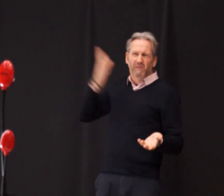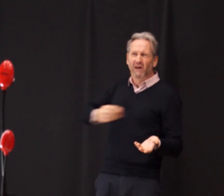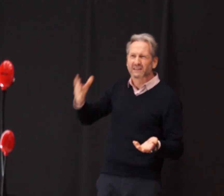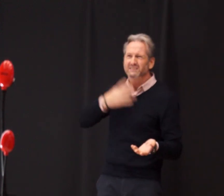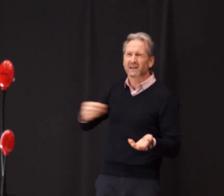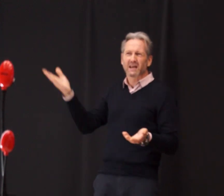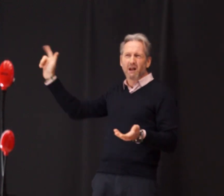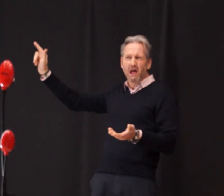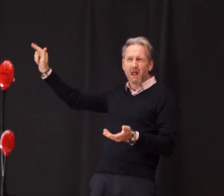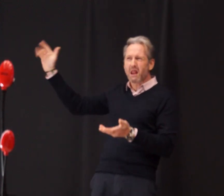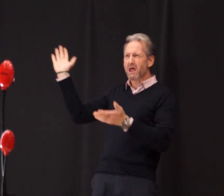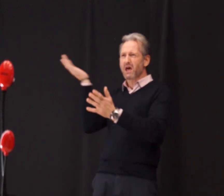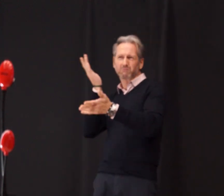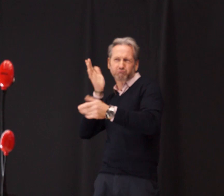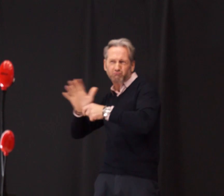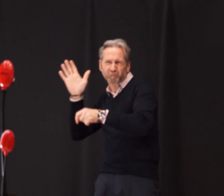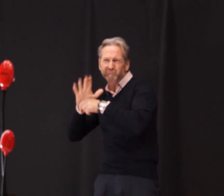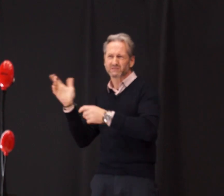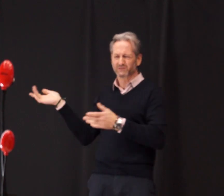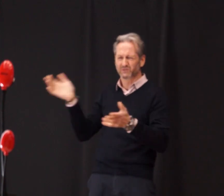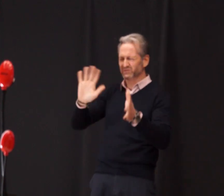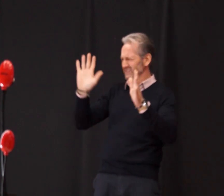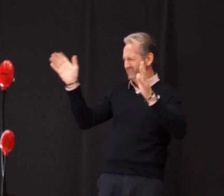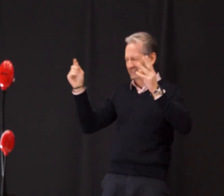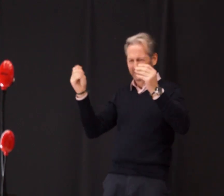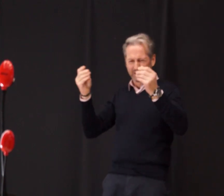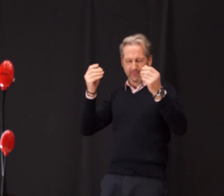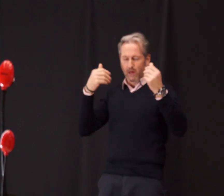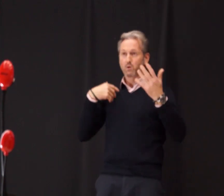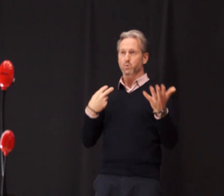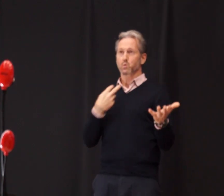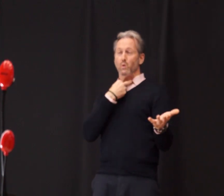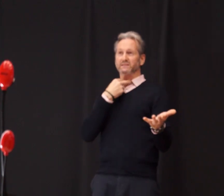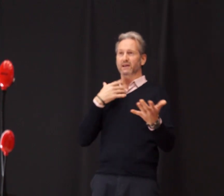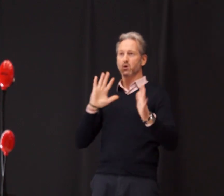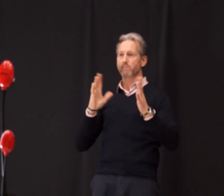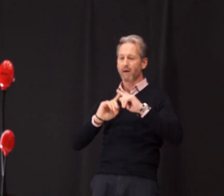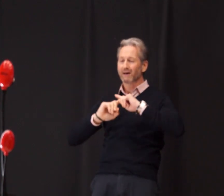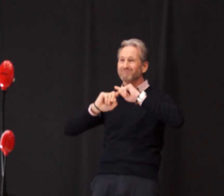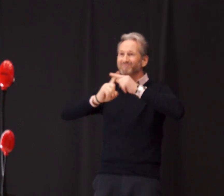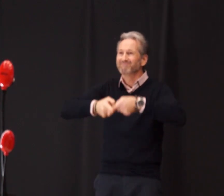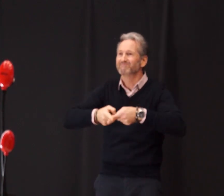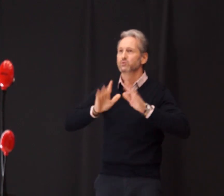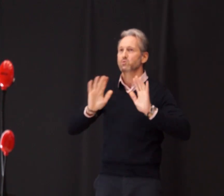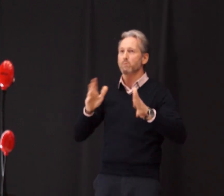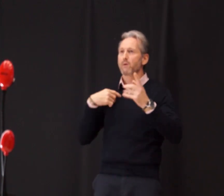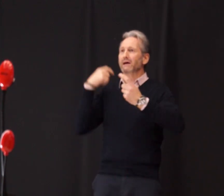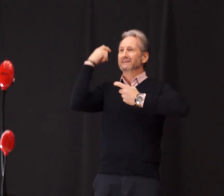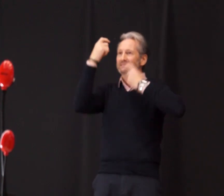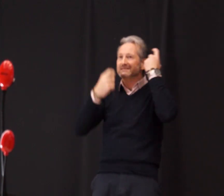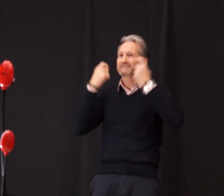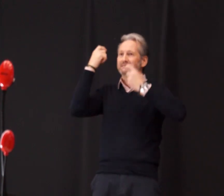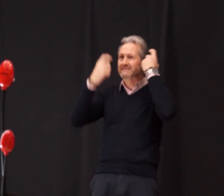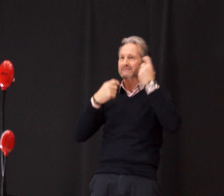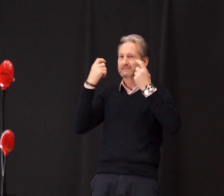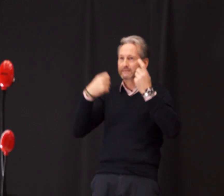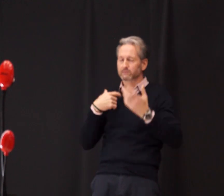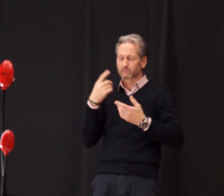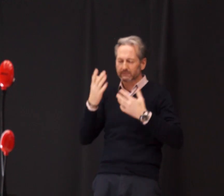de réflexion sur la langue, de métalogie nécessaire pour progresser dans la langue. Et je ne voulais pas m'appuyer sur le français pour